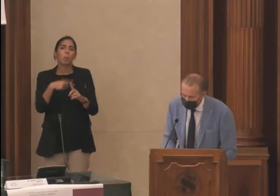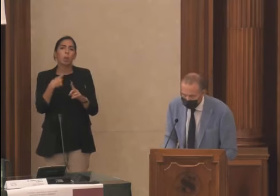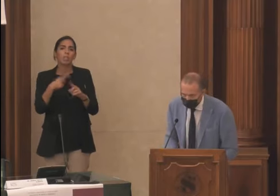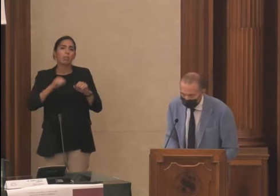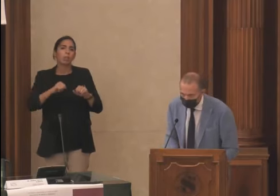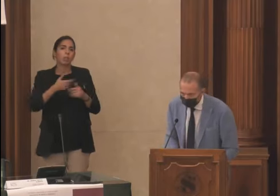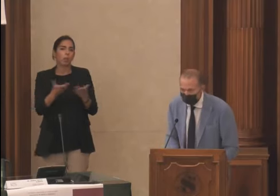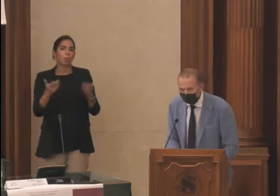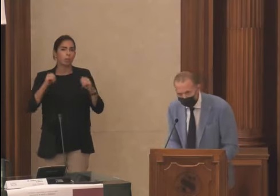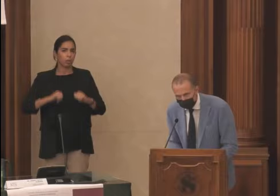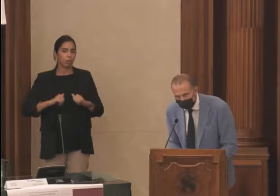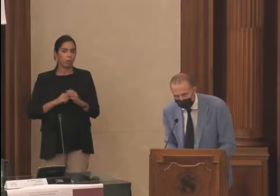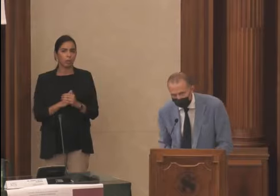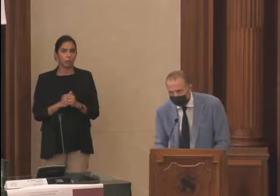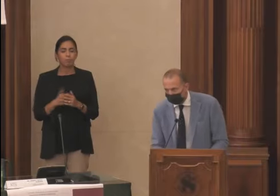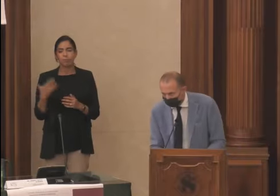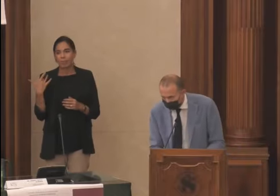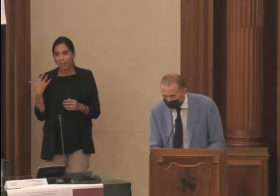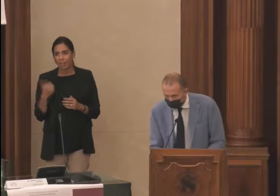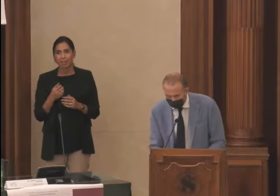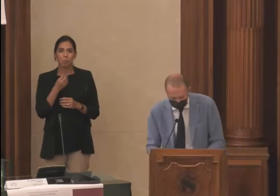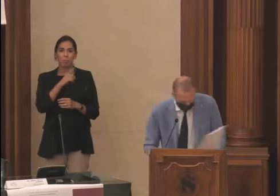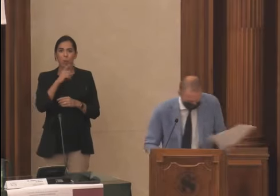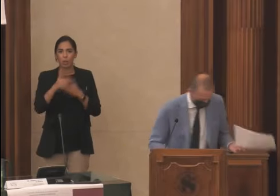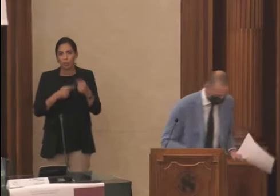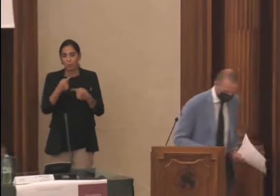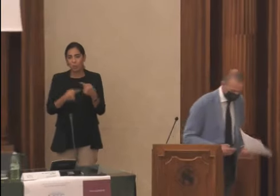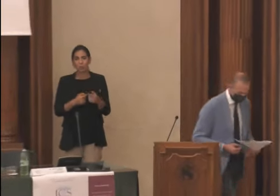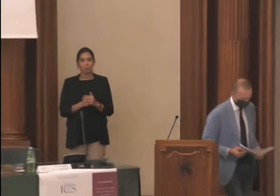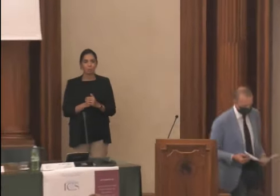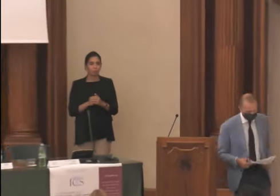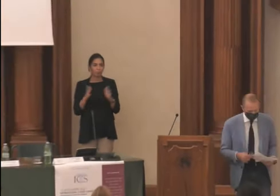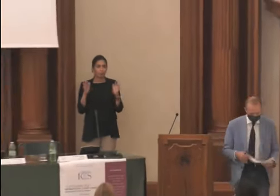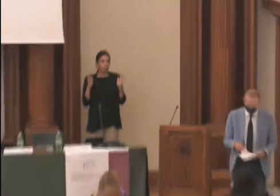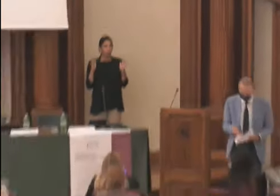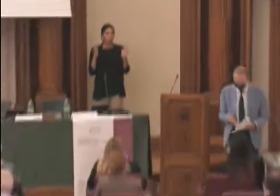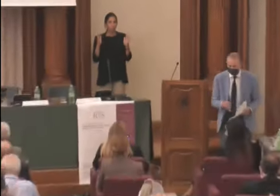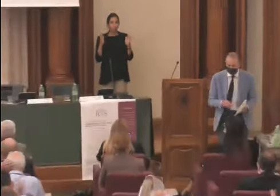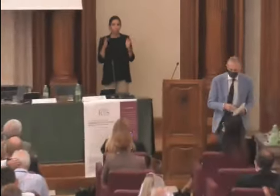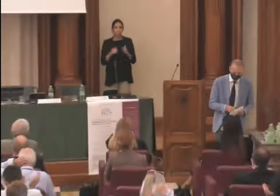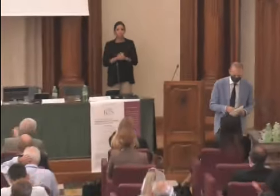dei nostri cittadini. Io vi ringrazio e vi auguro una buona continuazione.